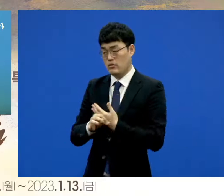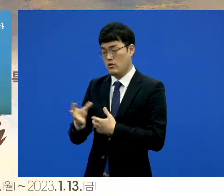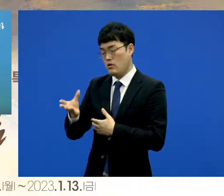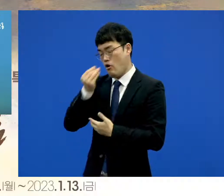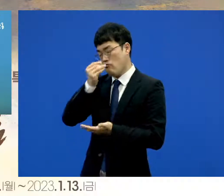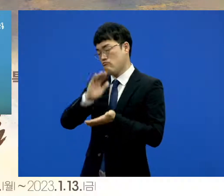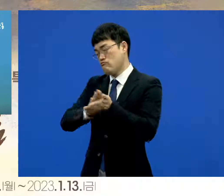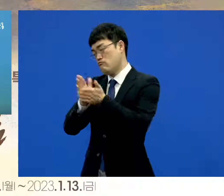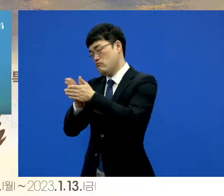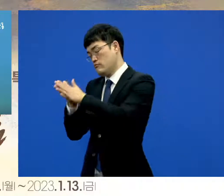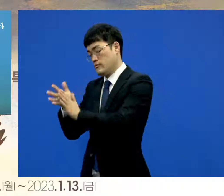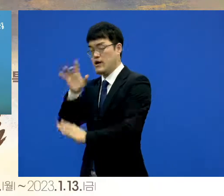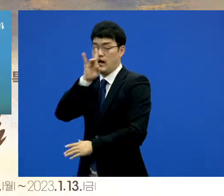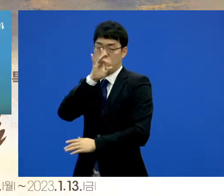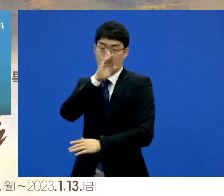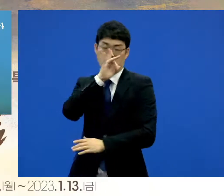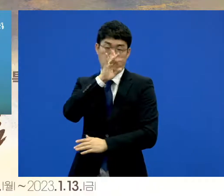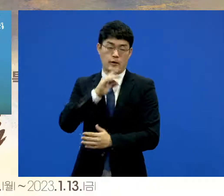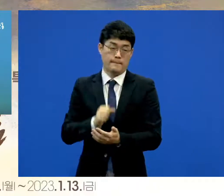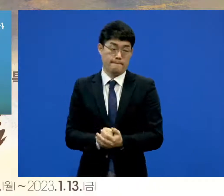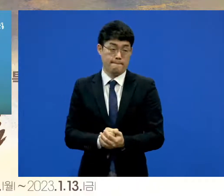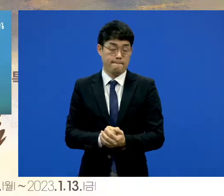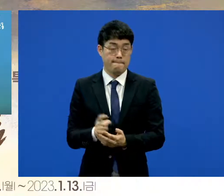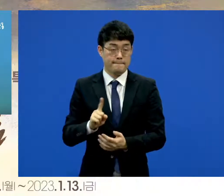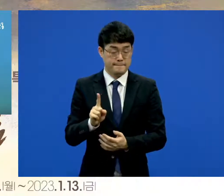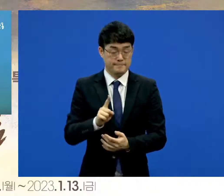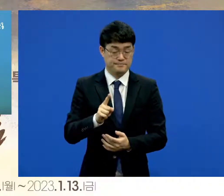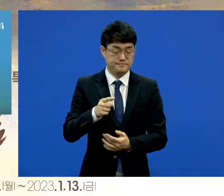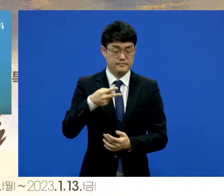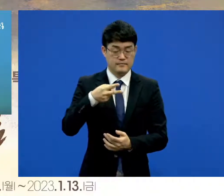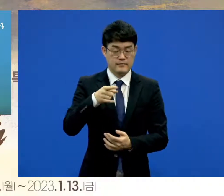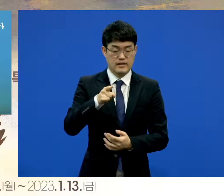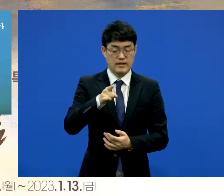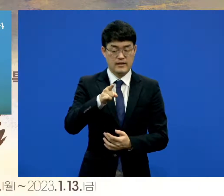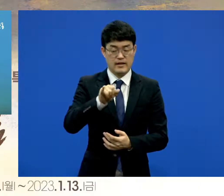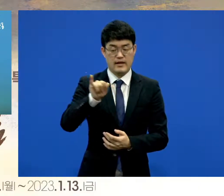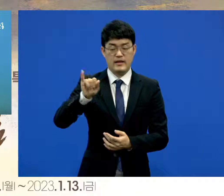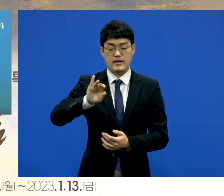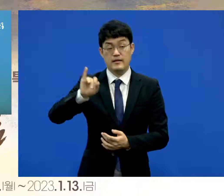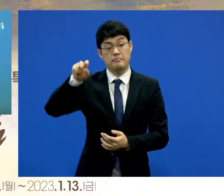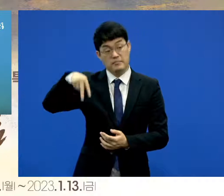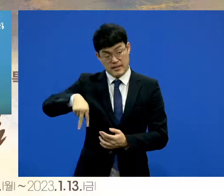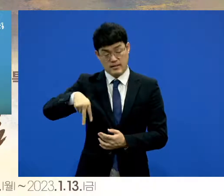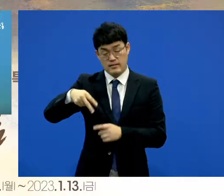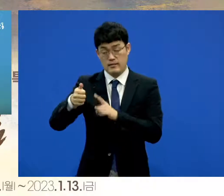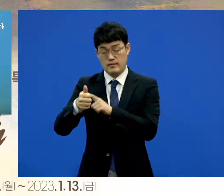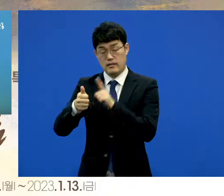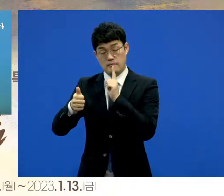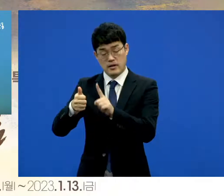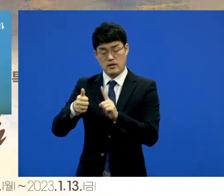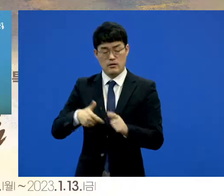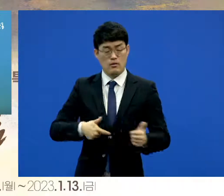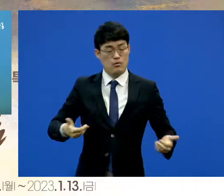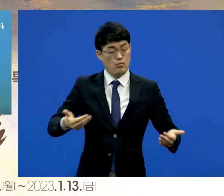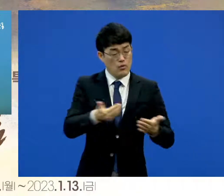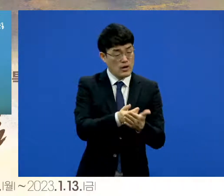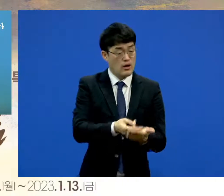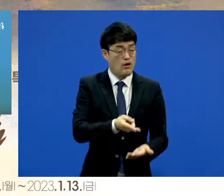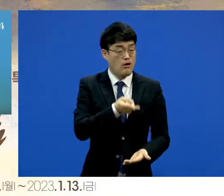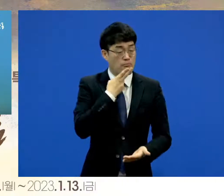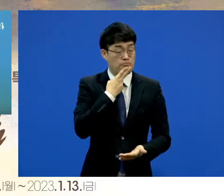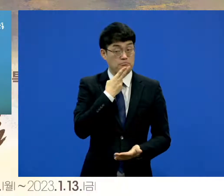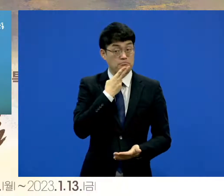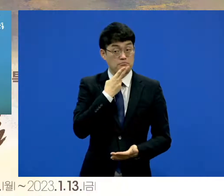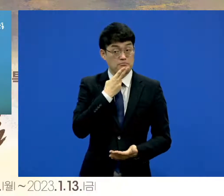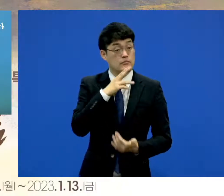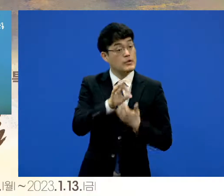그래서 복음주의자 신학자인 데이빗 웰스라고 하는 유명한 분이 있는데 이분은 회심 없는 기독교는 더 이상